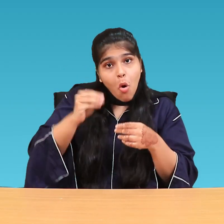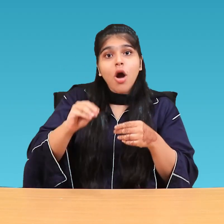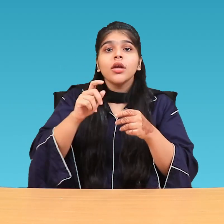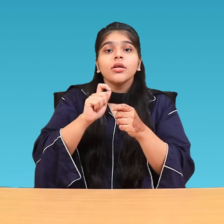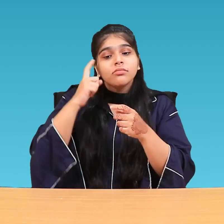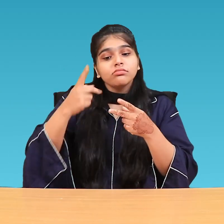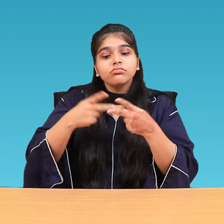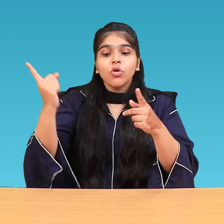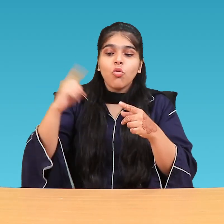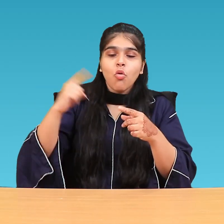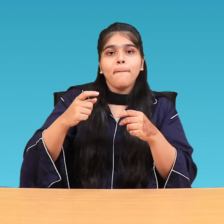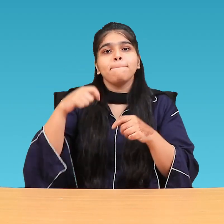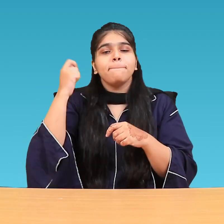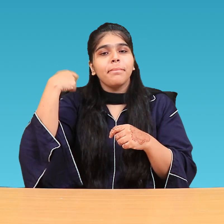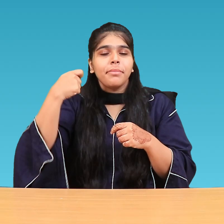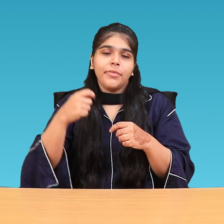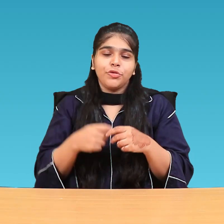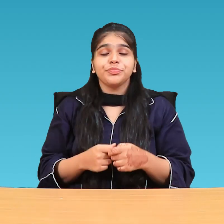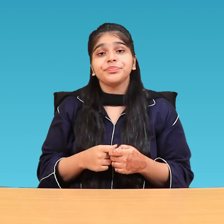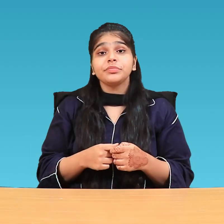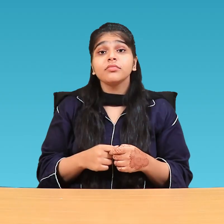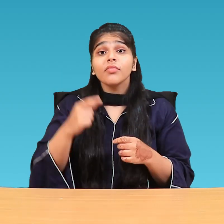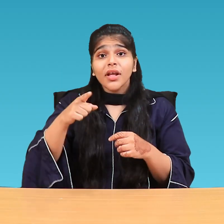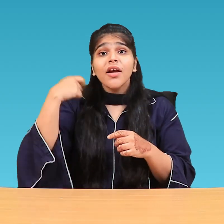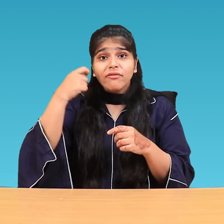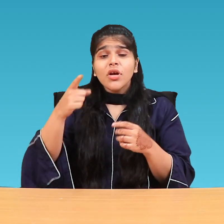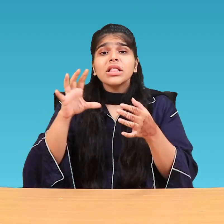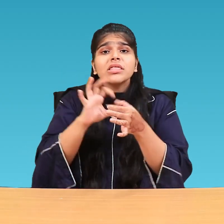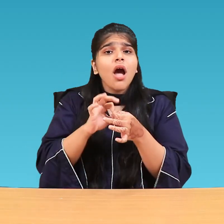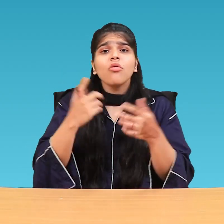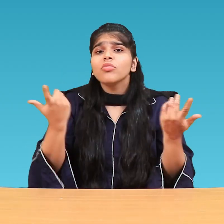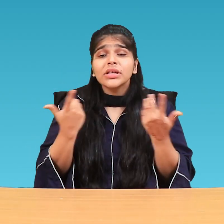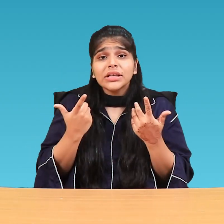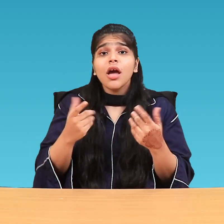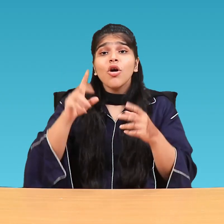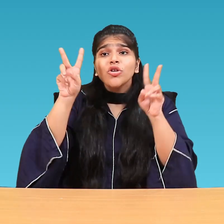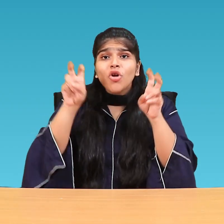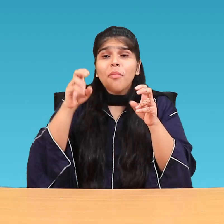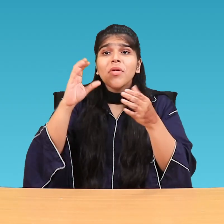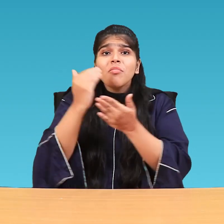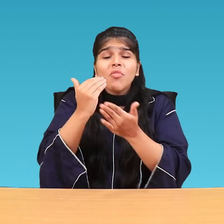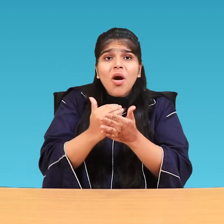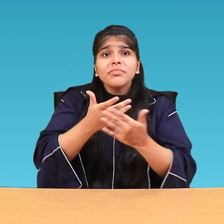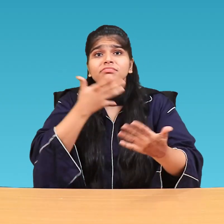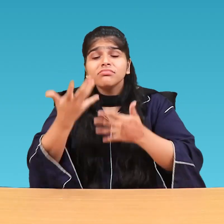कर सकते हैं। इन टाइप ऑफ वीडियोस में हम आपके साथ ऐसे टॉपिक्स पे बात करेंगे जो